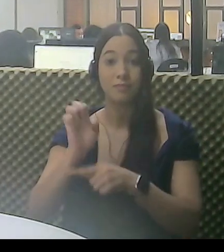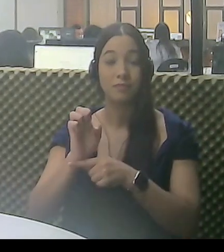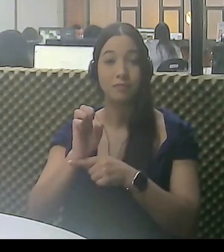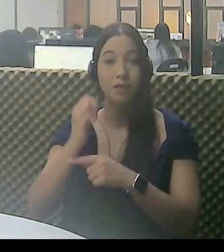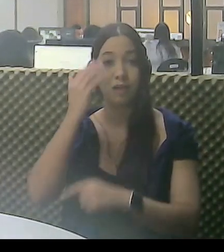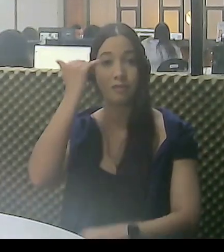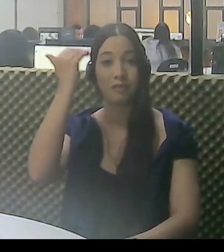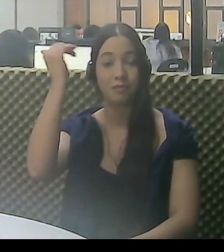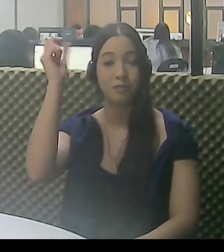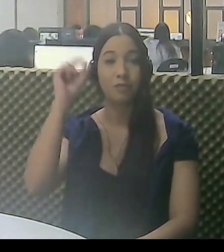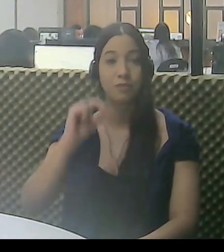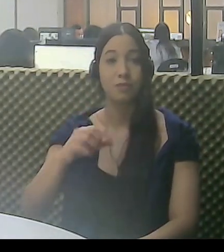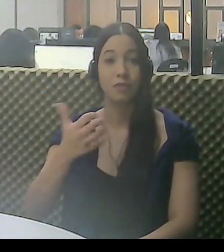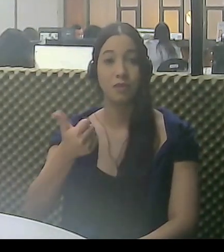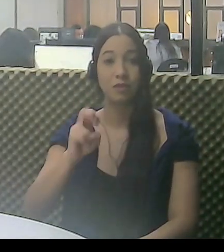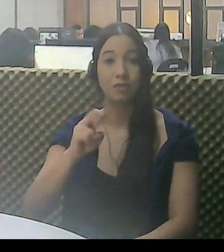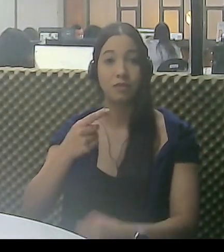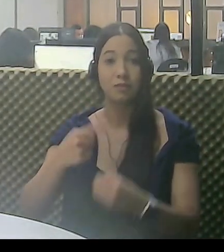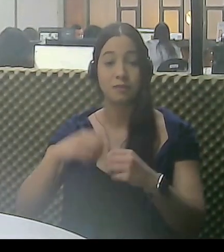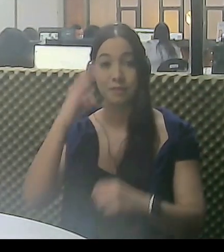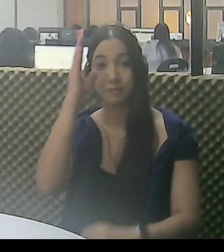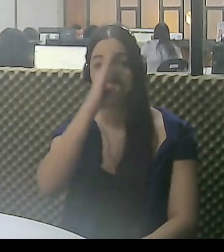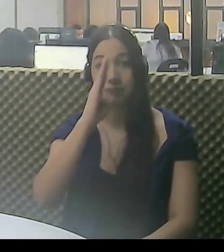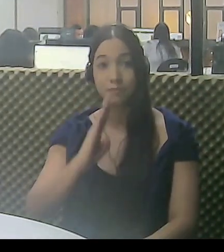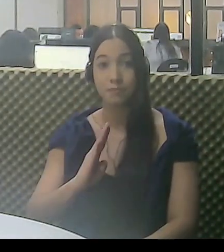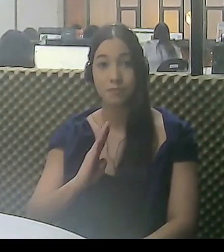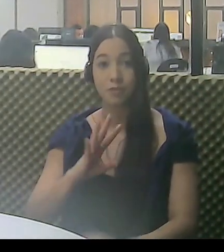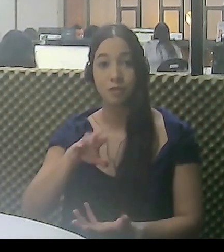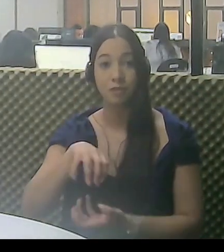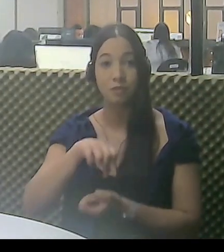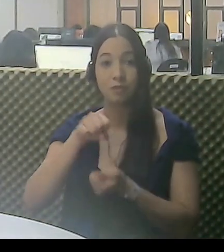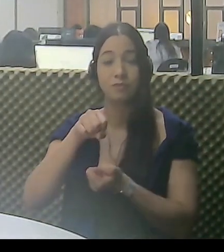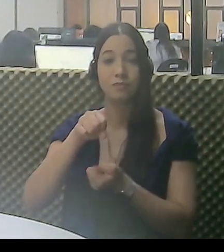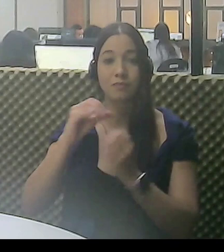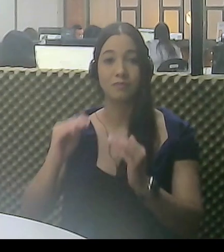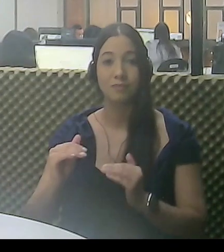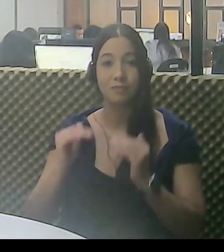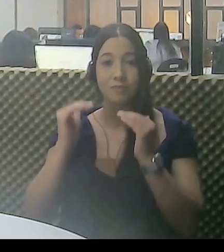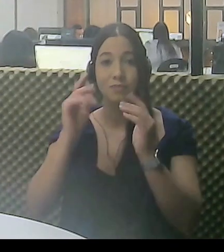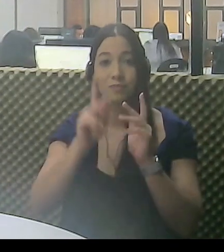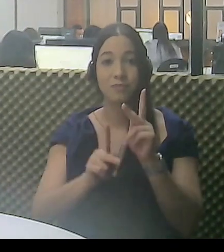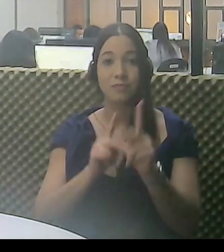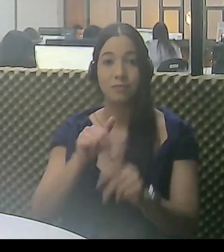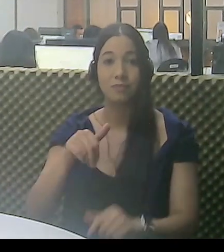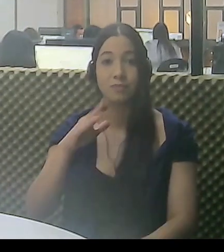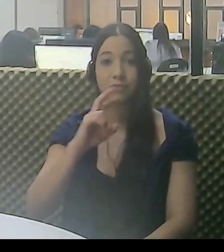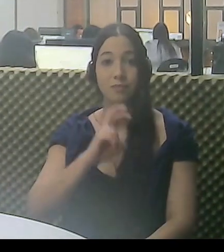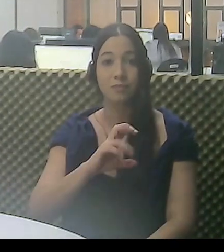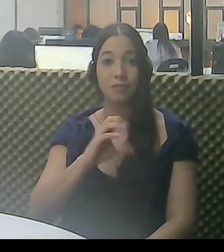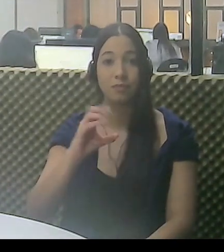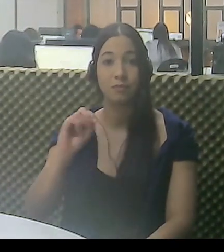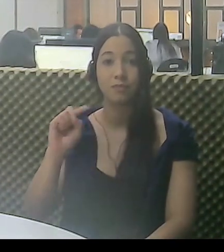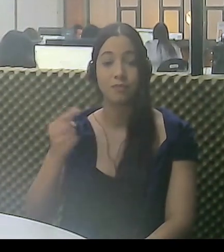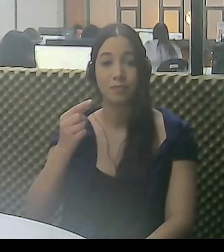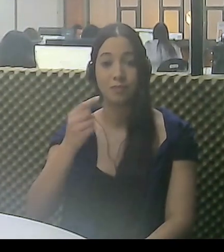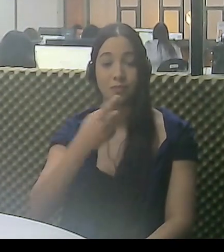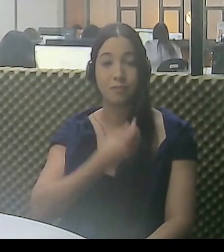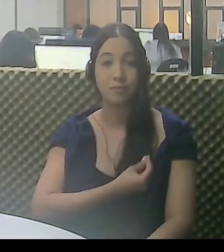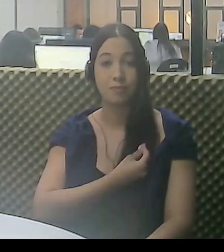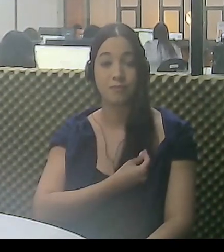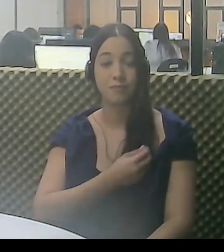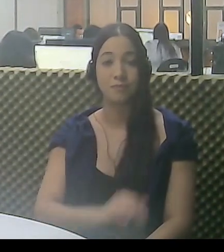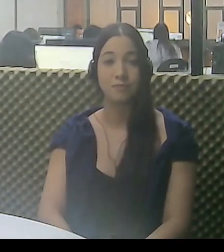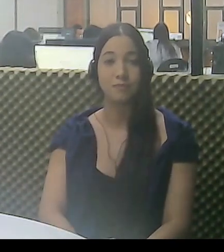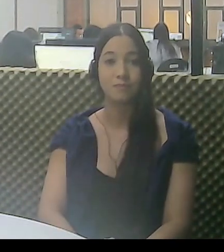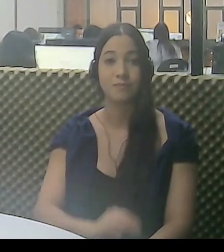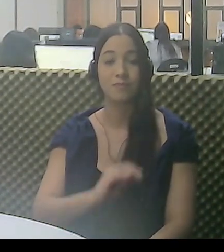se posicionar entre as 15 cidades brasileiras mais sustentáveis, com população acima dos 500 mil habitantes. O